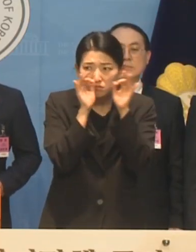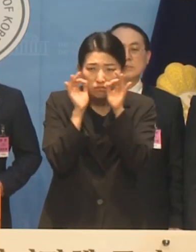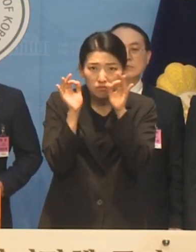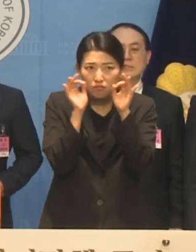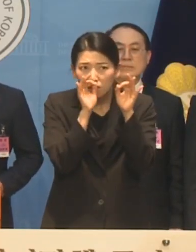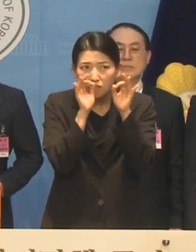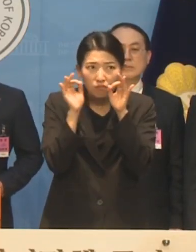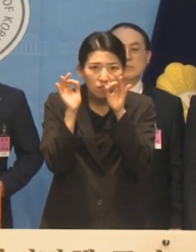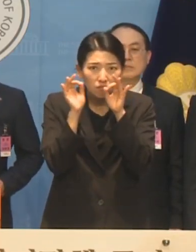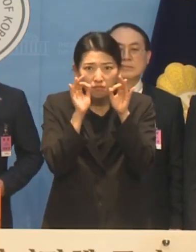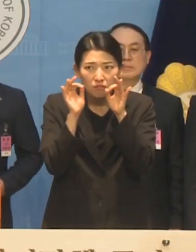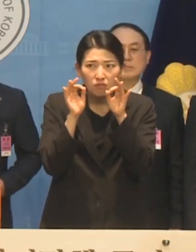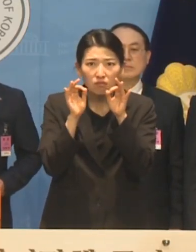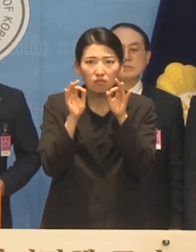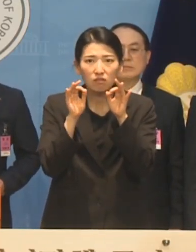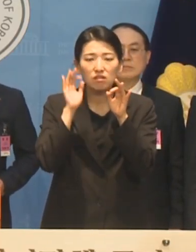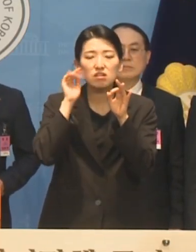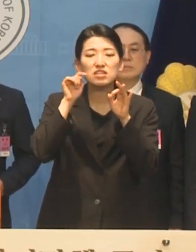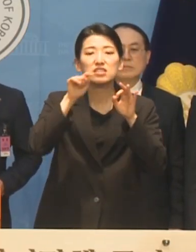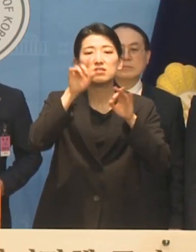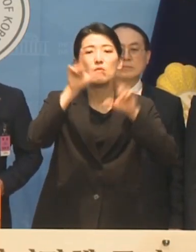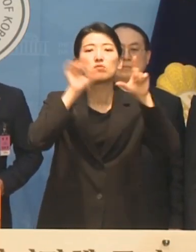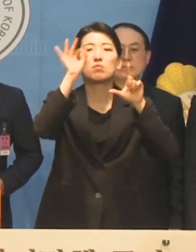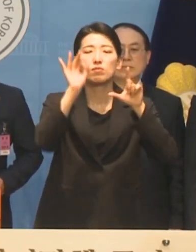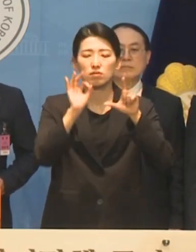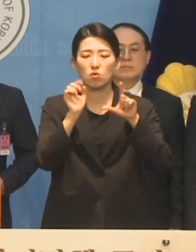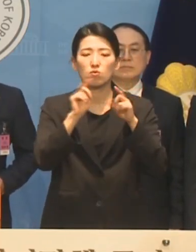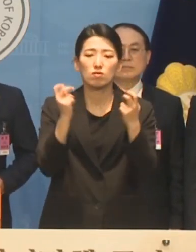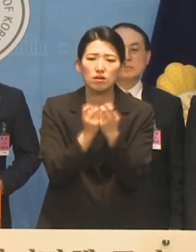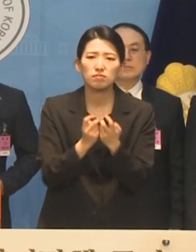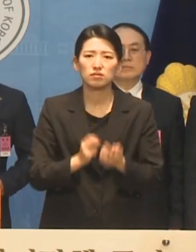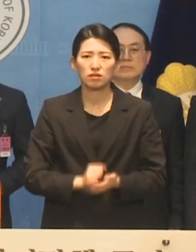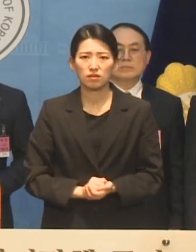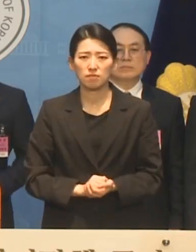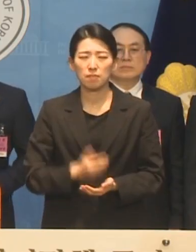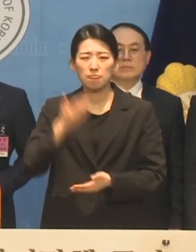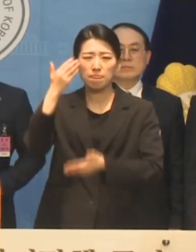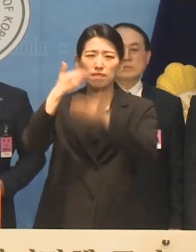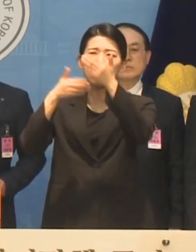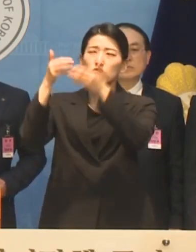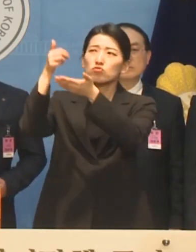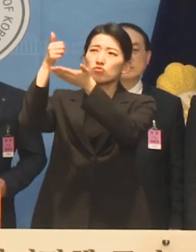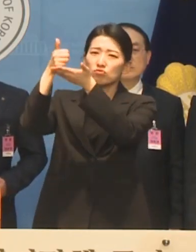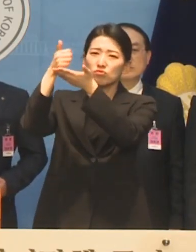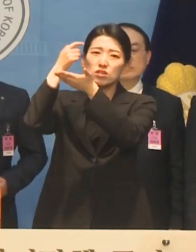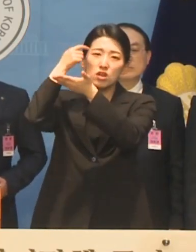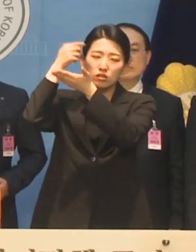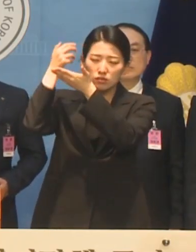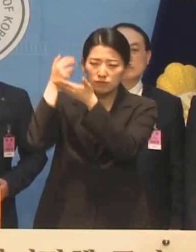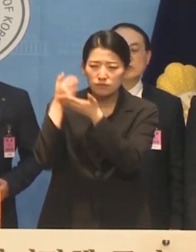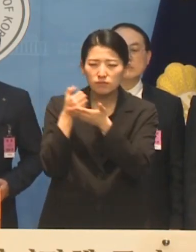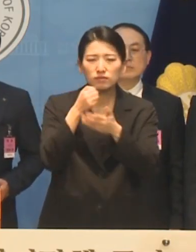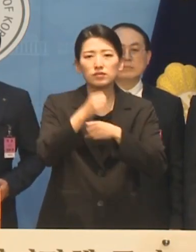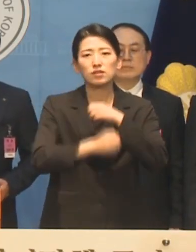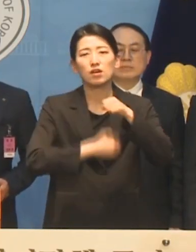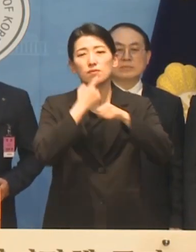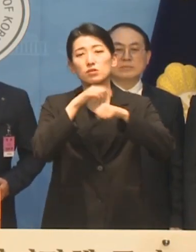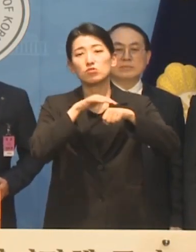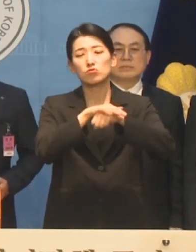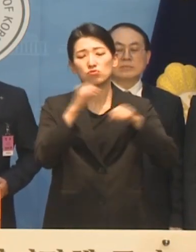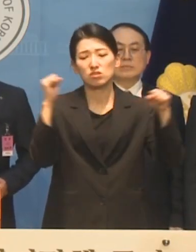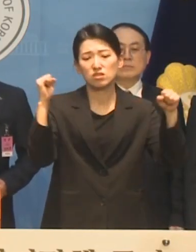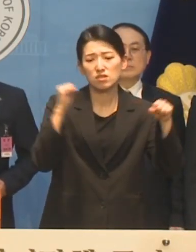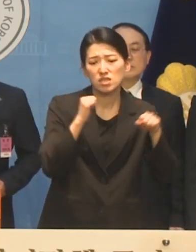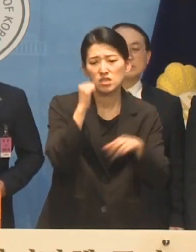인하여 볼모로 잡혀 이제 참으로 앞서간 순굴 역사들이 남겨준 자유민주주의 대한민국의 체제가